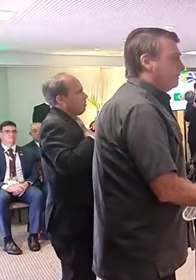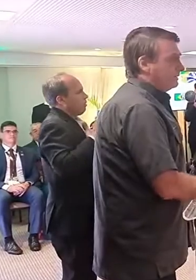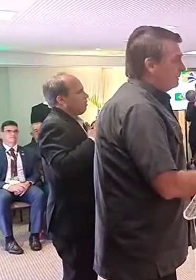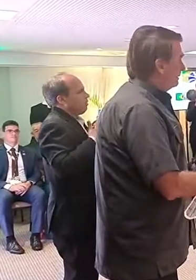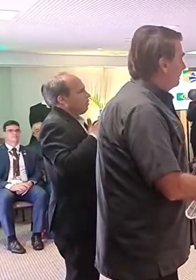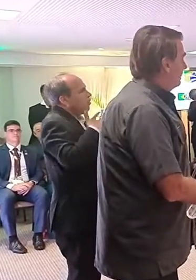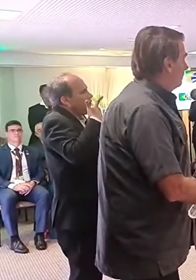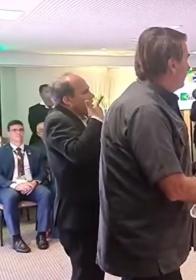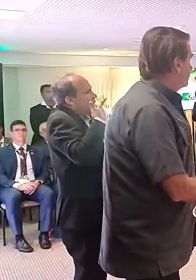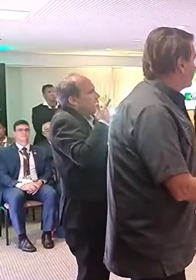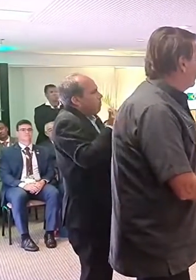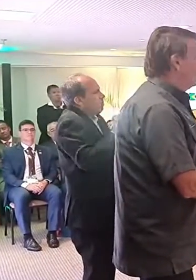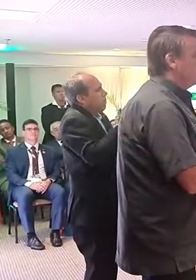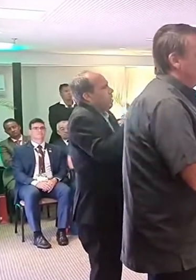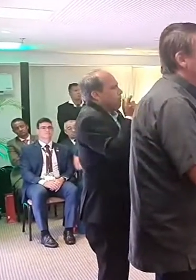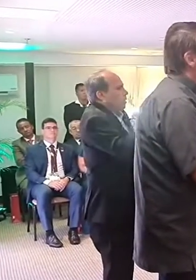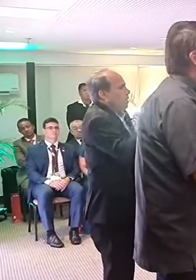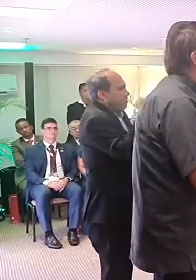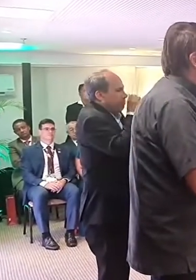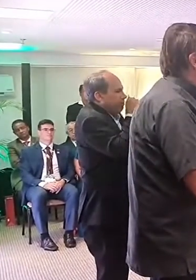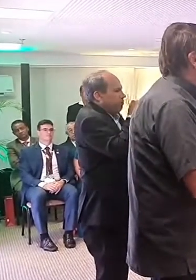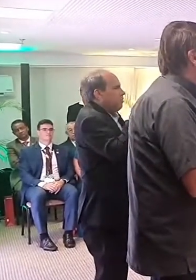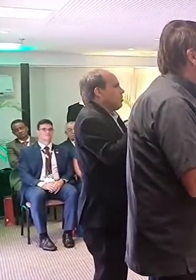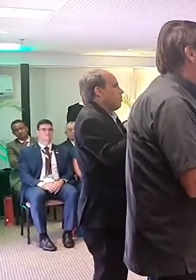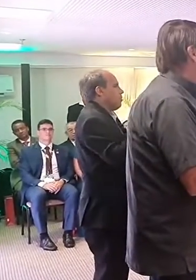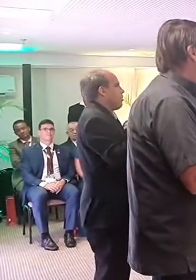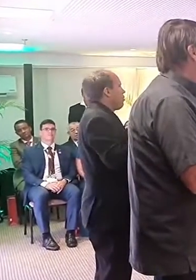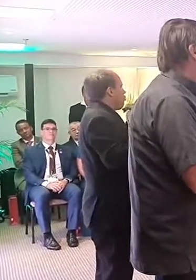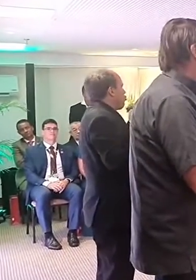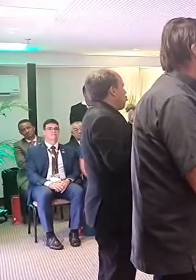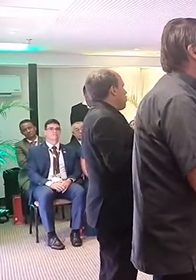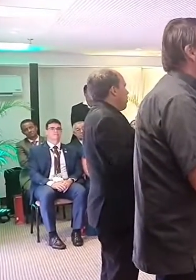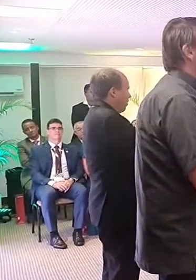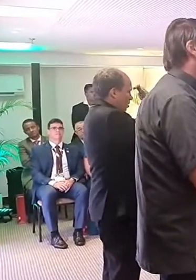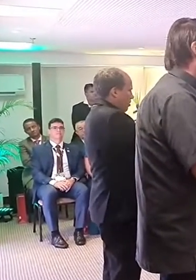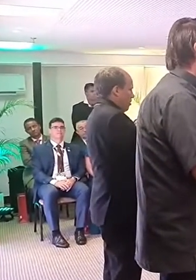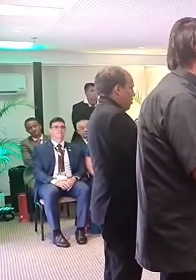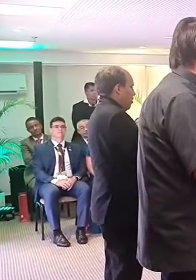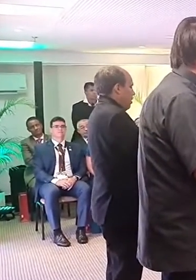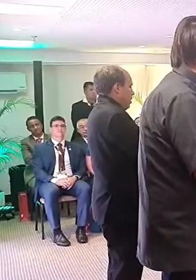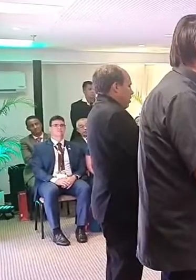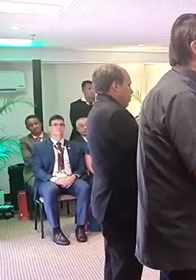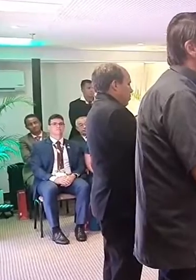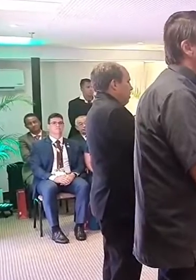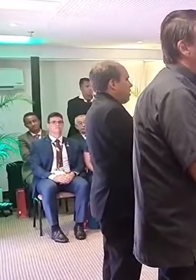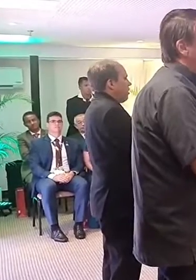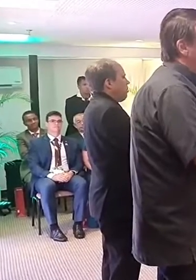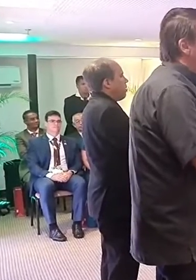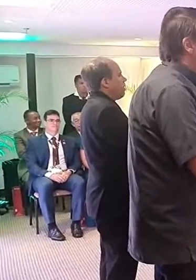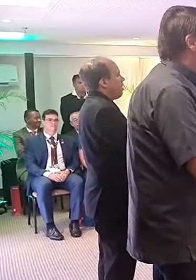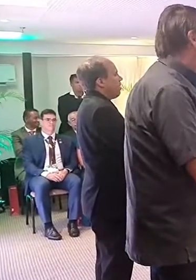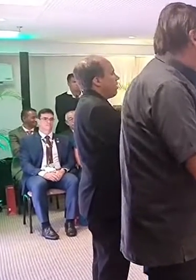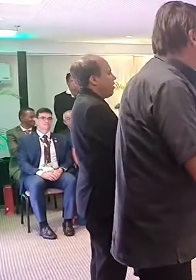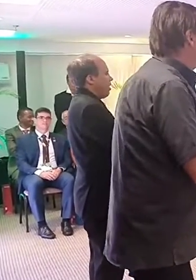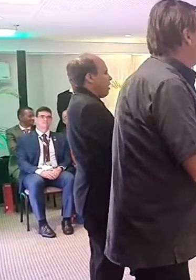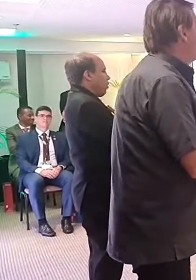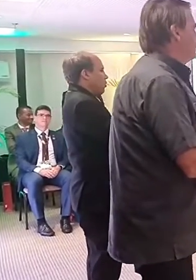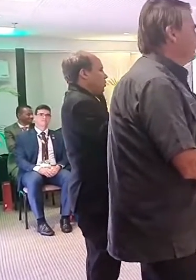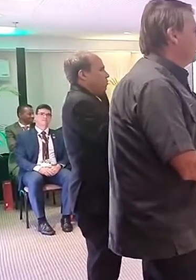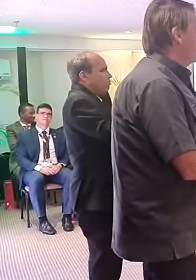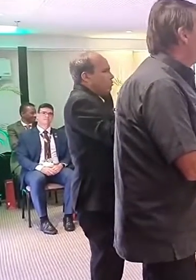umas palavras, peço desculpas, mas faz parte da emoção. Talvez da minha educação que eu tive em